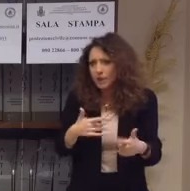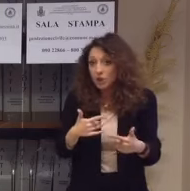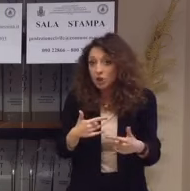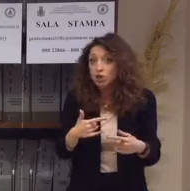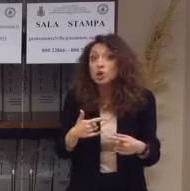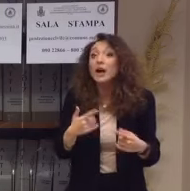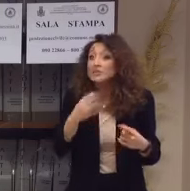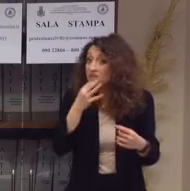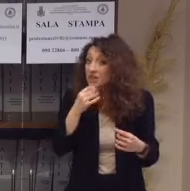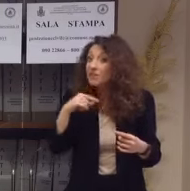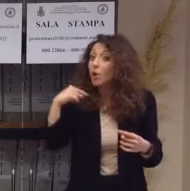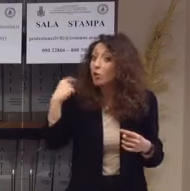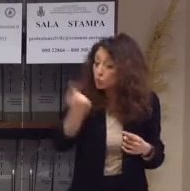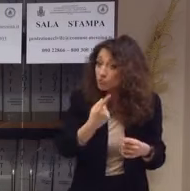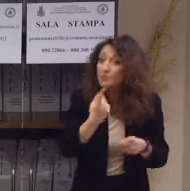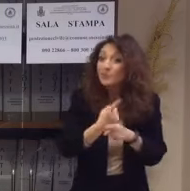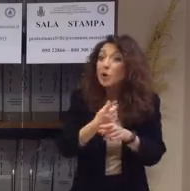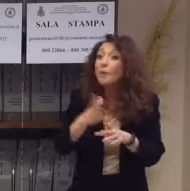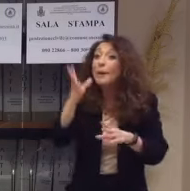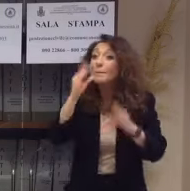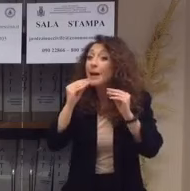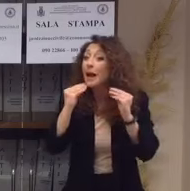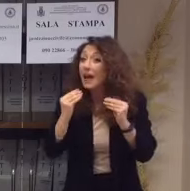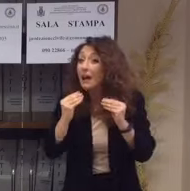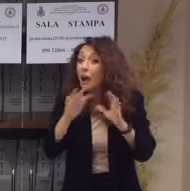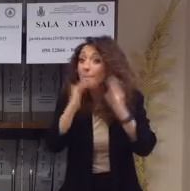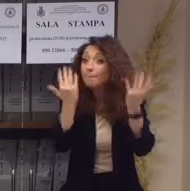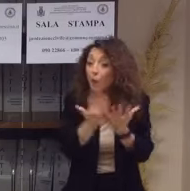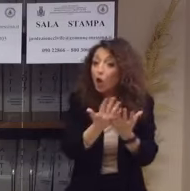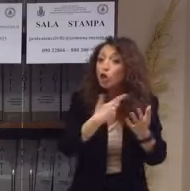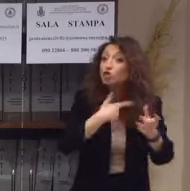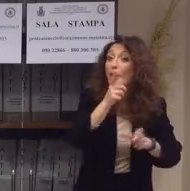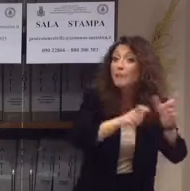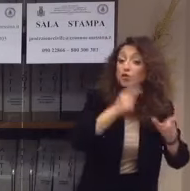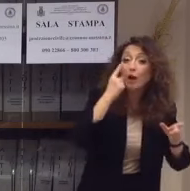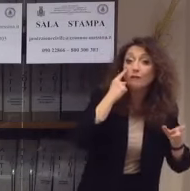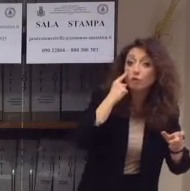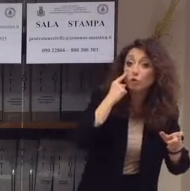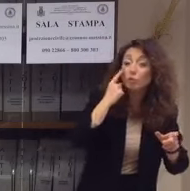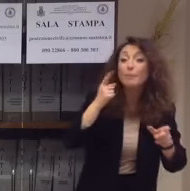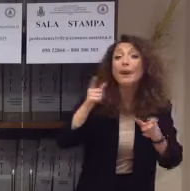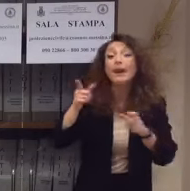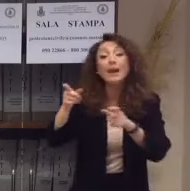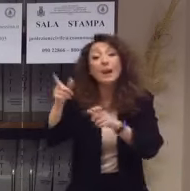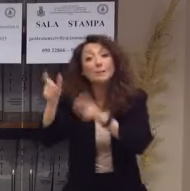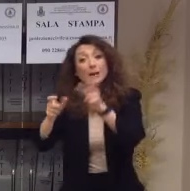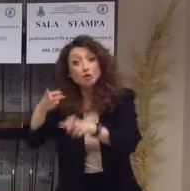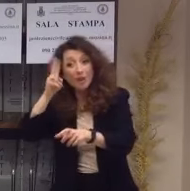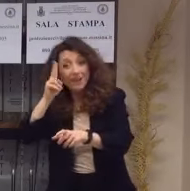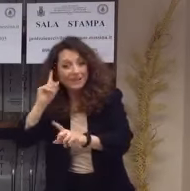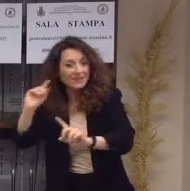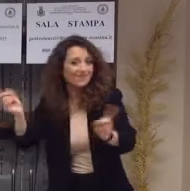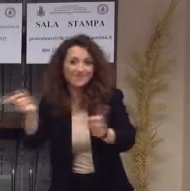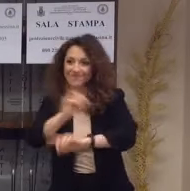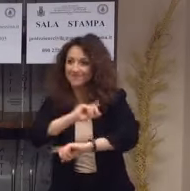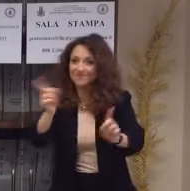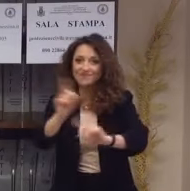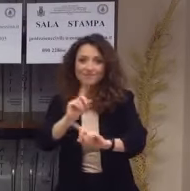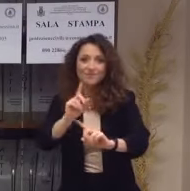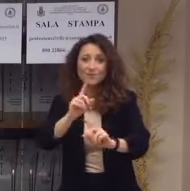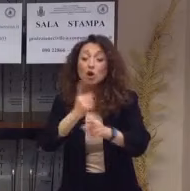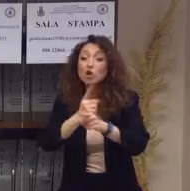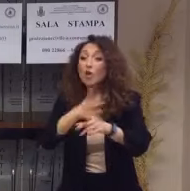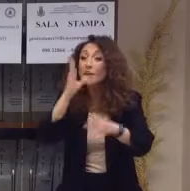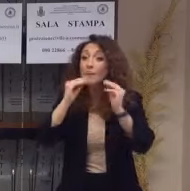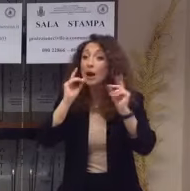furbi e di fessi e quindi impariamo a guadagnarci la fiducia reciproca o è finita. E